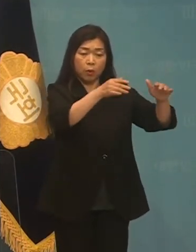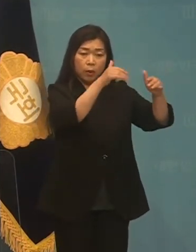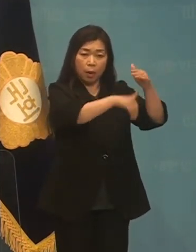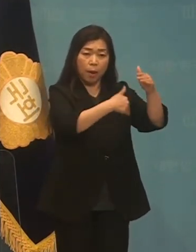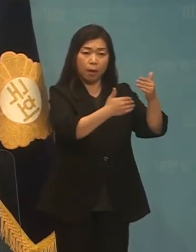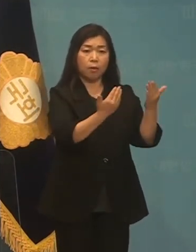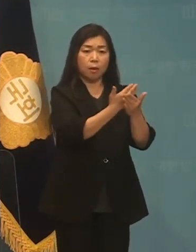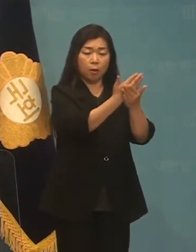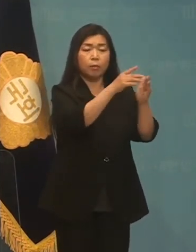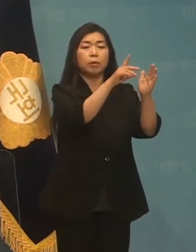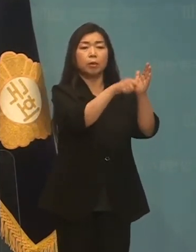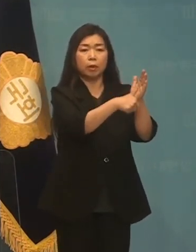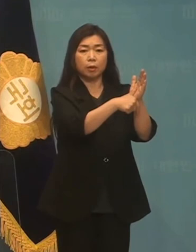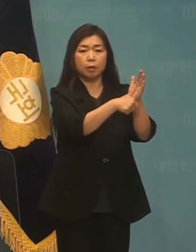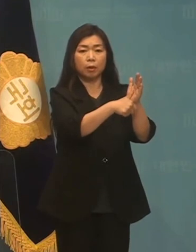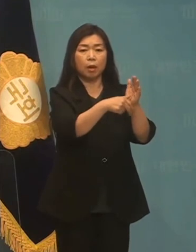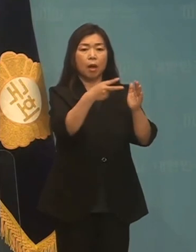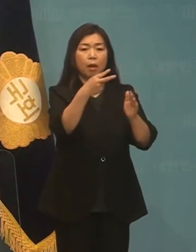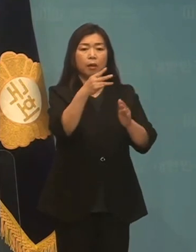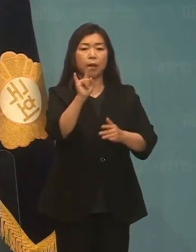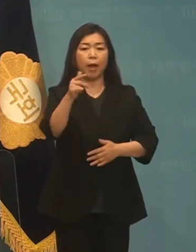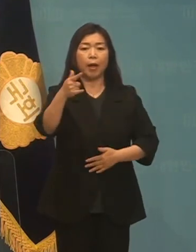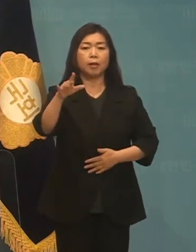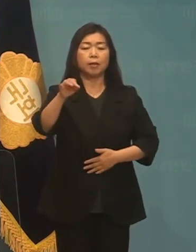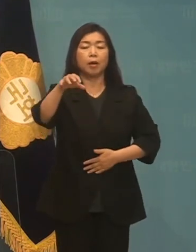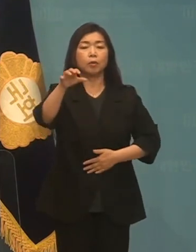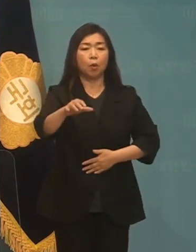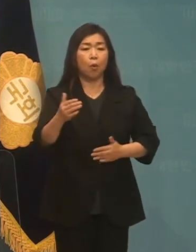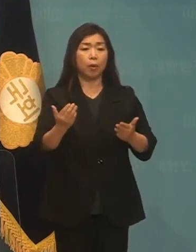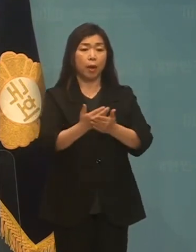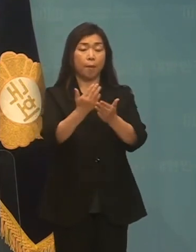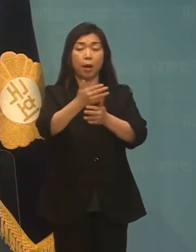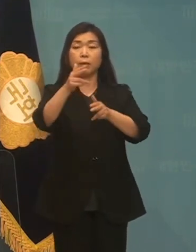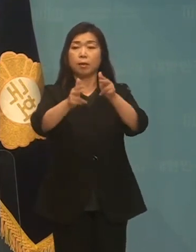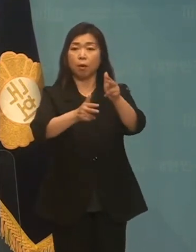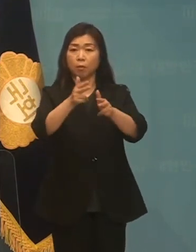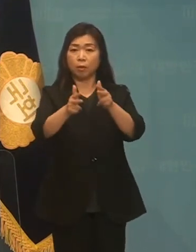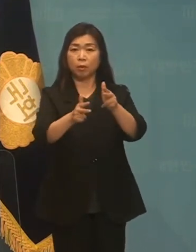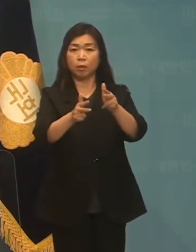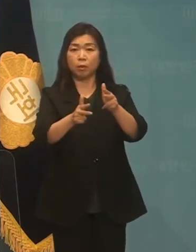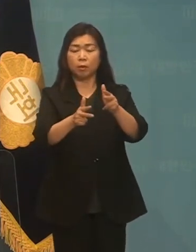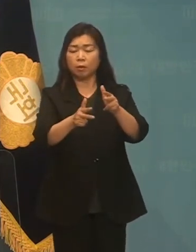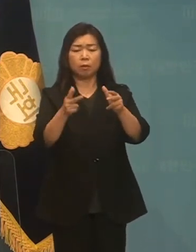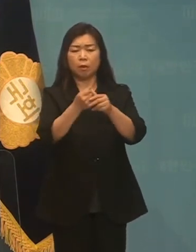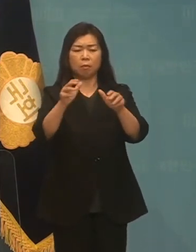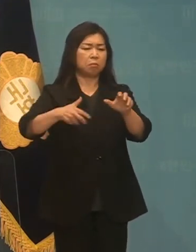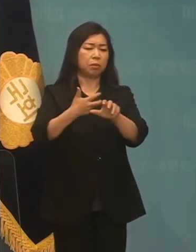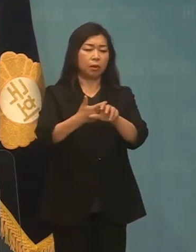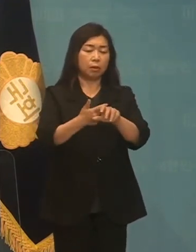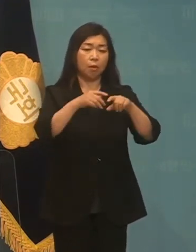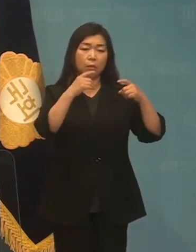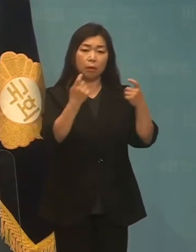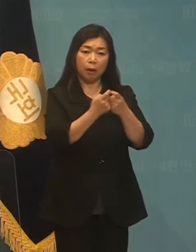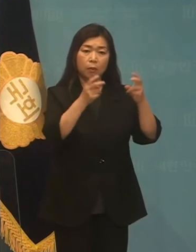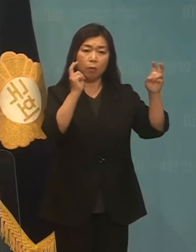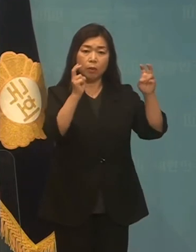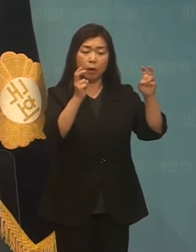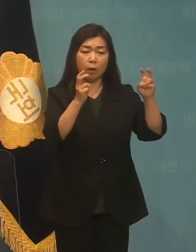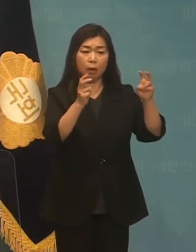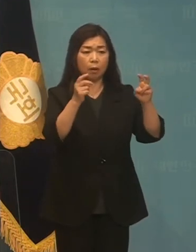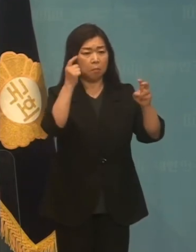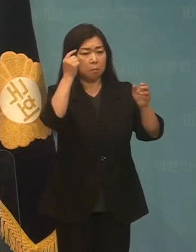공영개발로 진행되던 대장동 개발 사업을 뒤엎어 민간